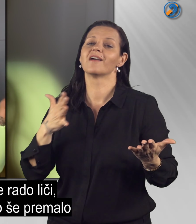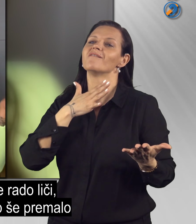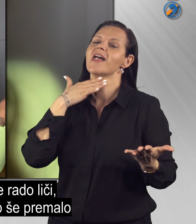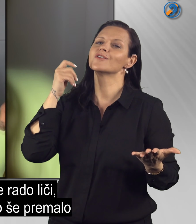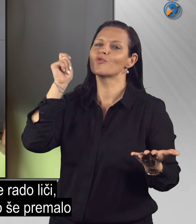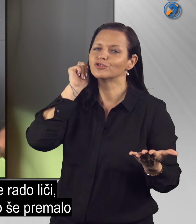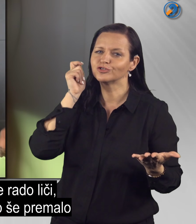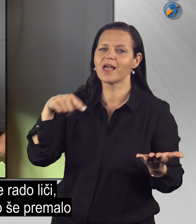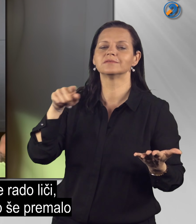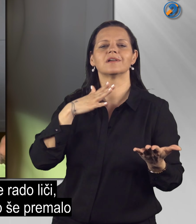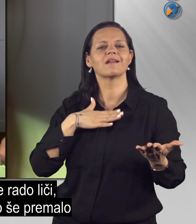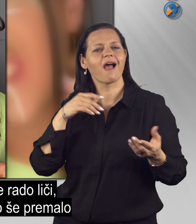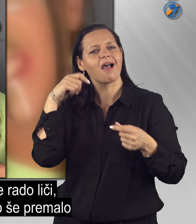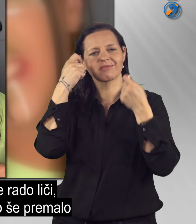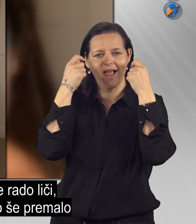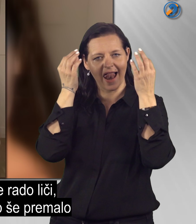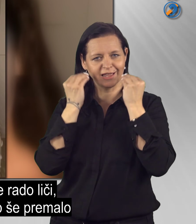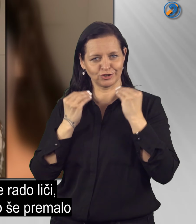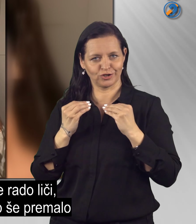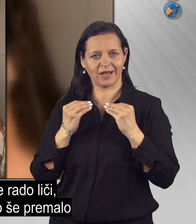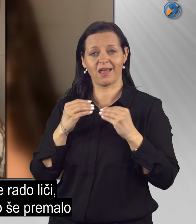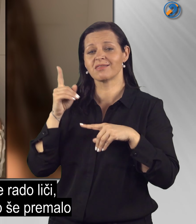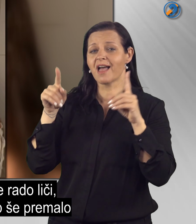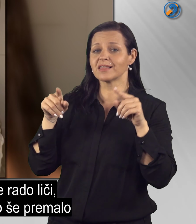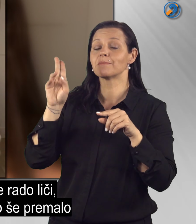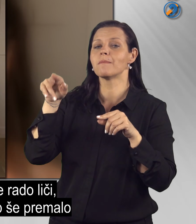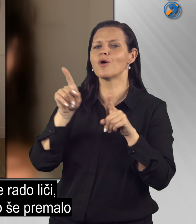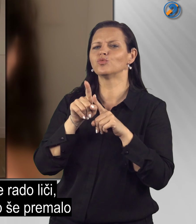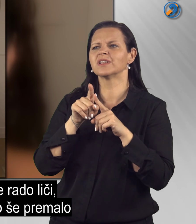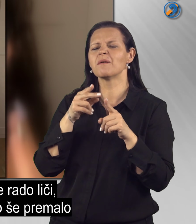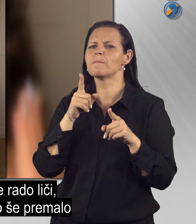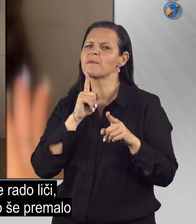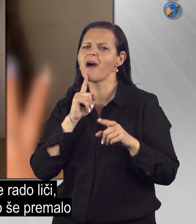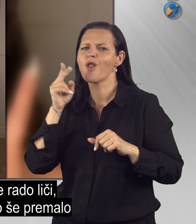Veliko žensk se rado liči, nekatere pa imajo še premalo znanja na tem področju.